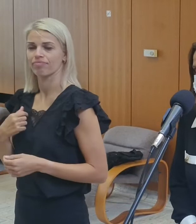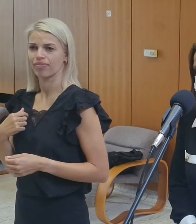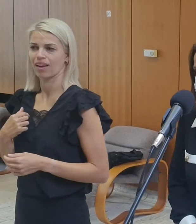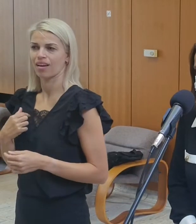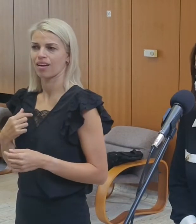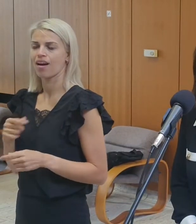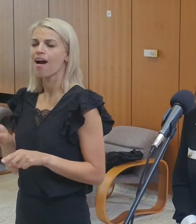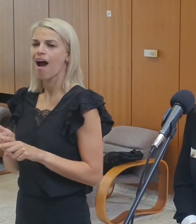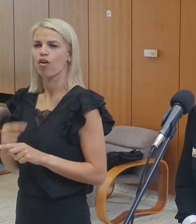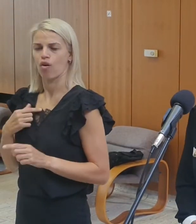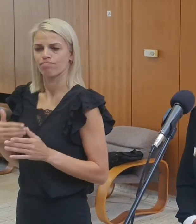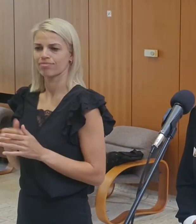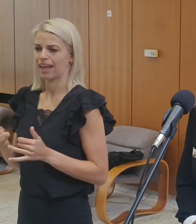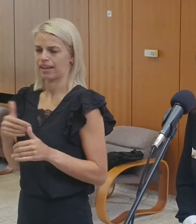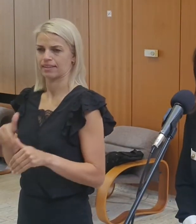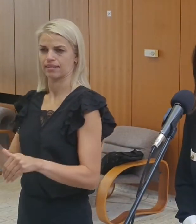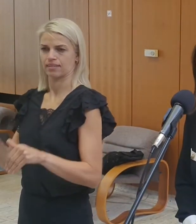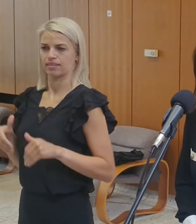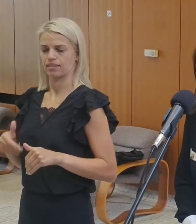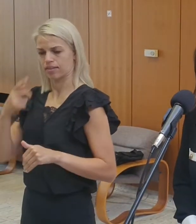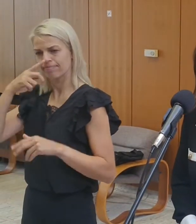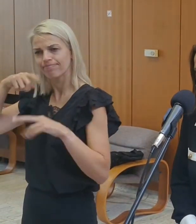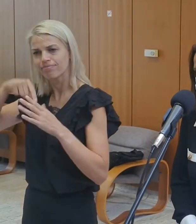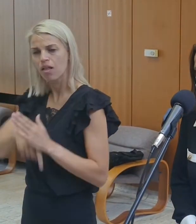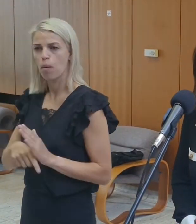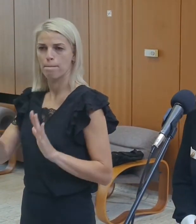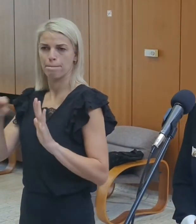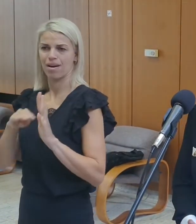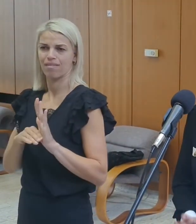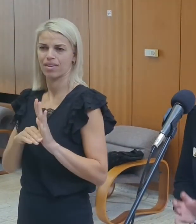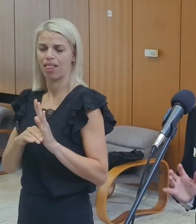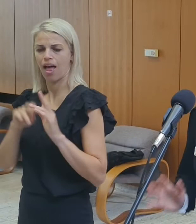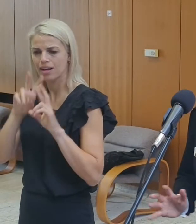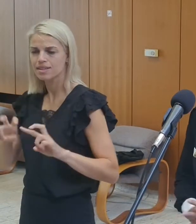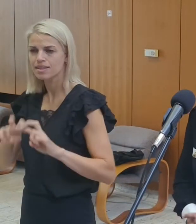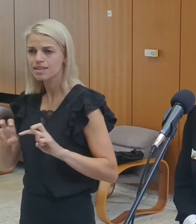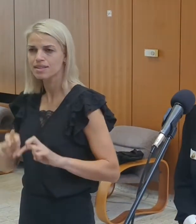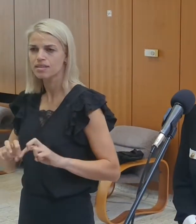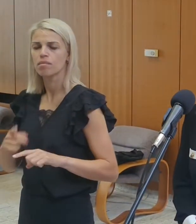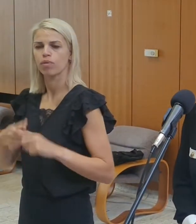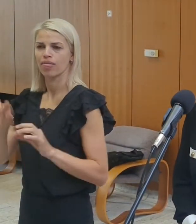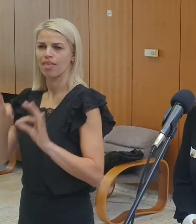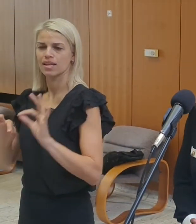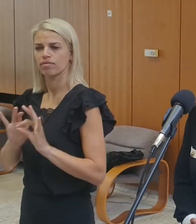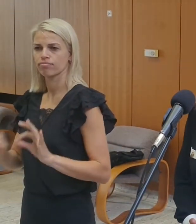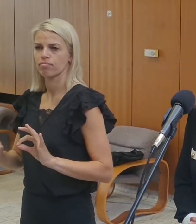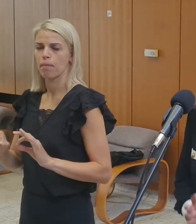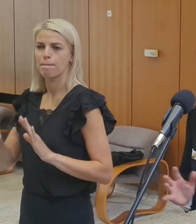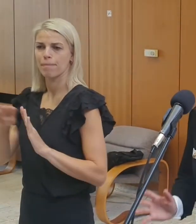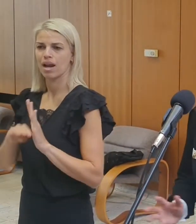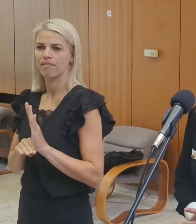nejakej miere zdržanlivá. Osobitne sa pozrieť na pravidlá, nastaviť pravidlá tak, aby sme ich mali, aby sme vytvorili čo najväčší